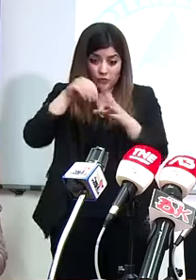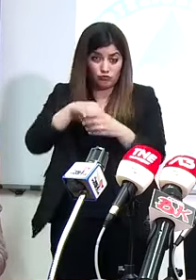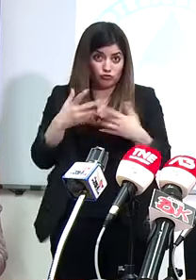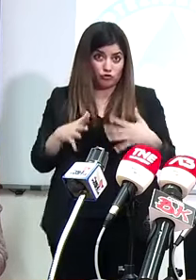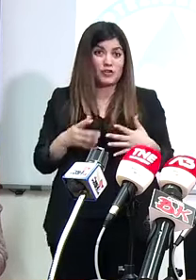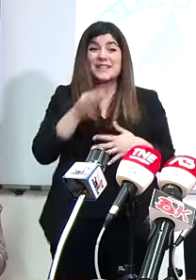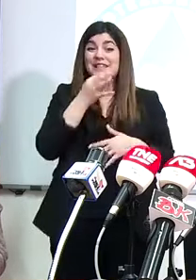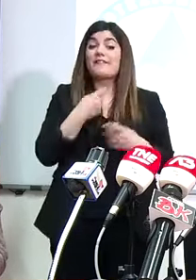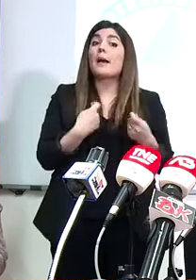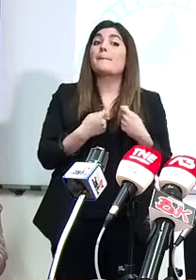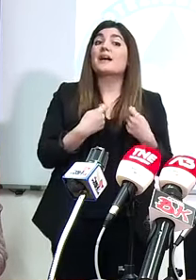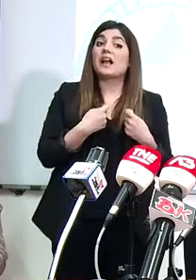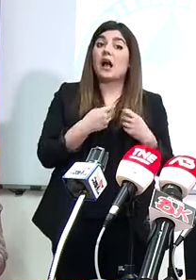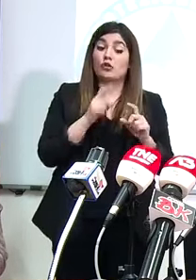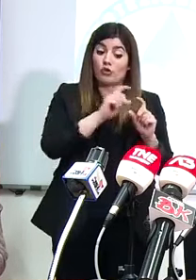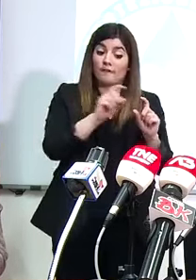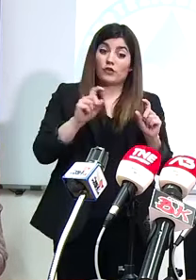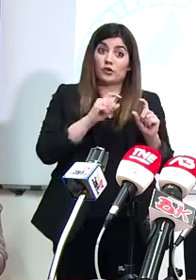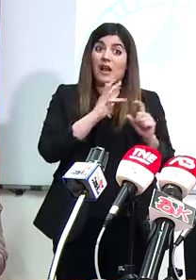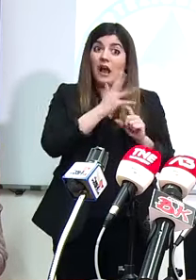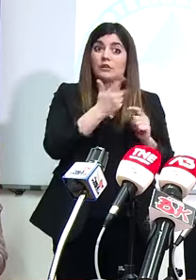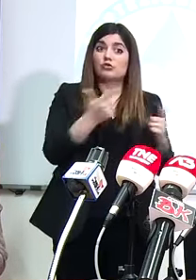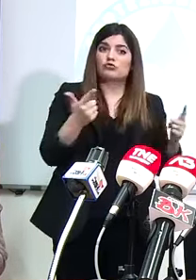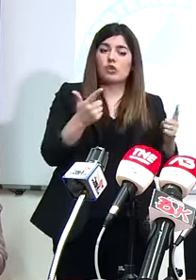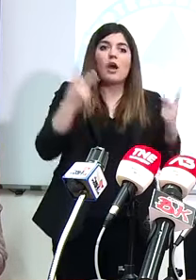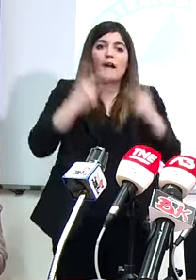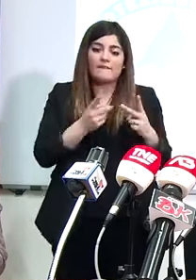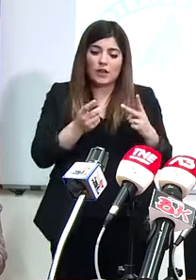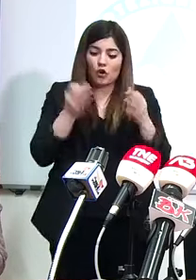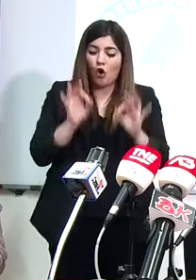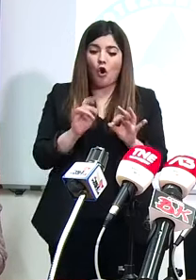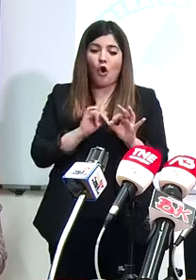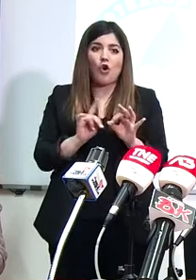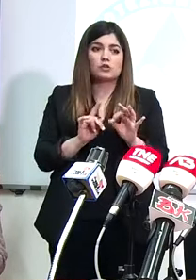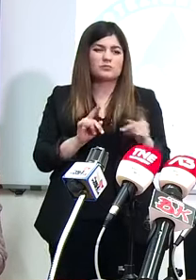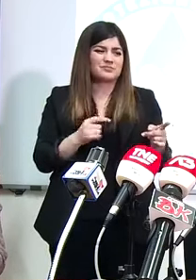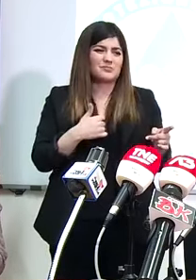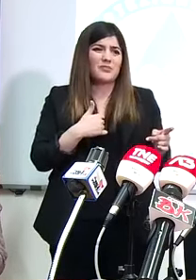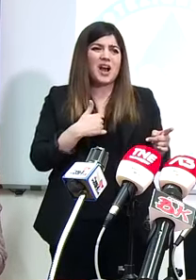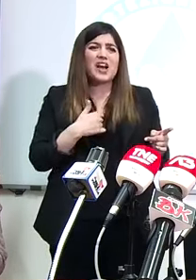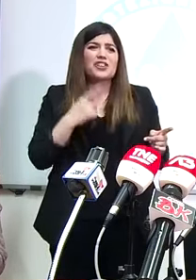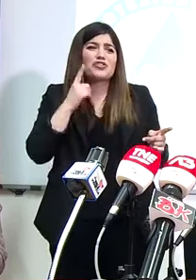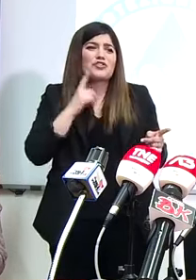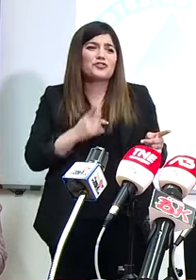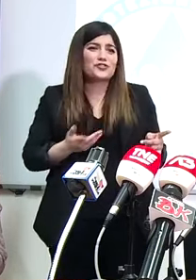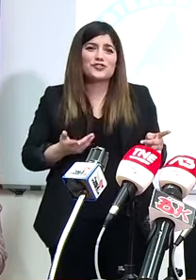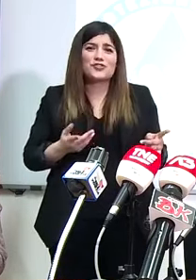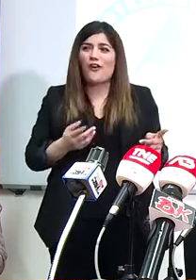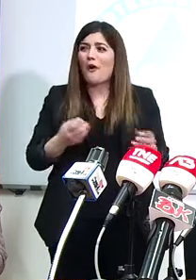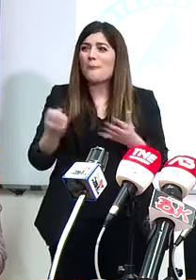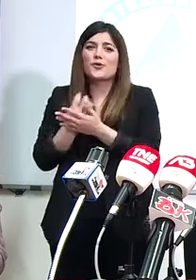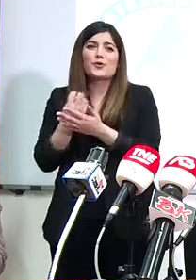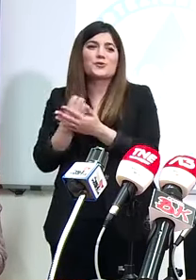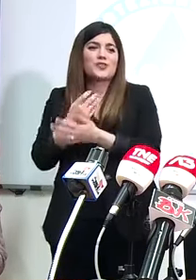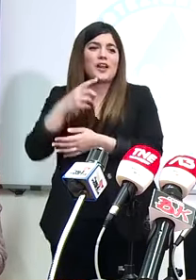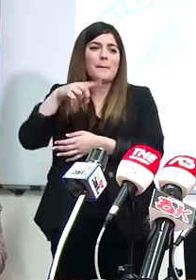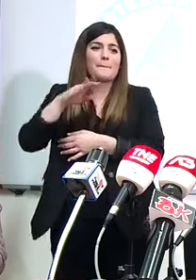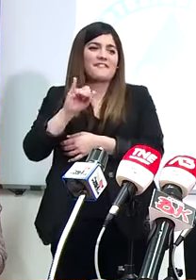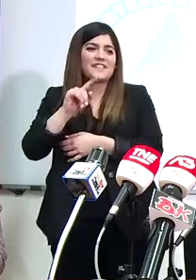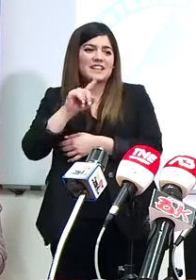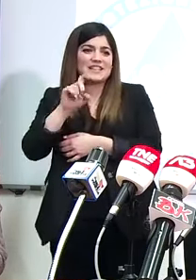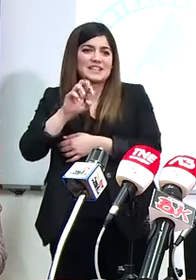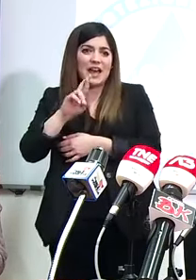dispone di altre forniture in realtà non è così perché giusta mese ma non sono io che so qual è la produzione di faisal quali sono i contratti se